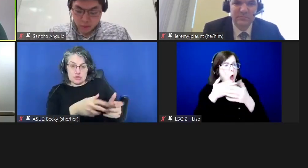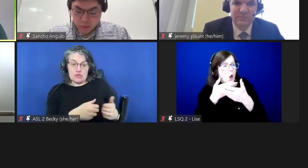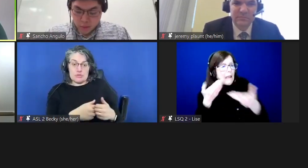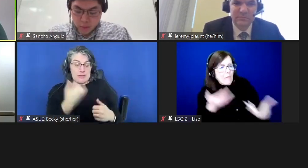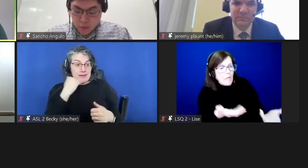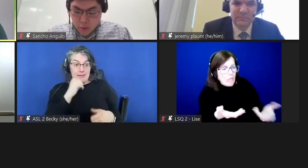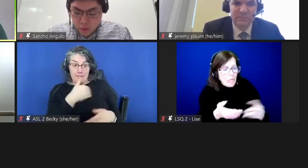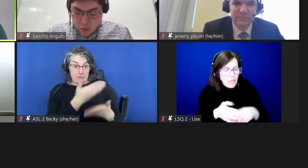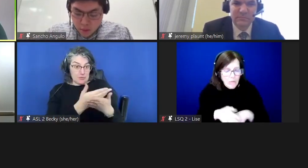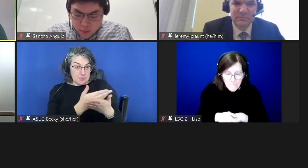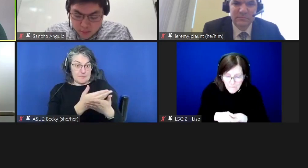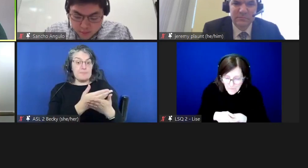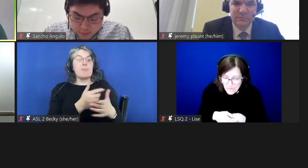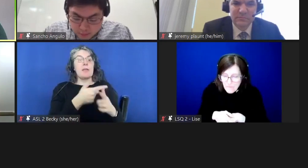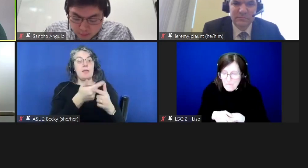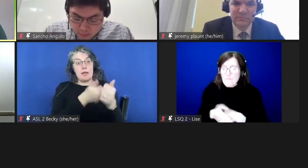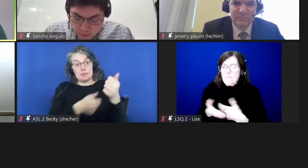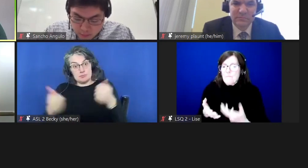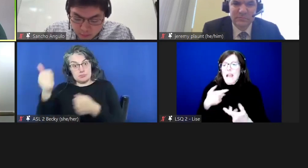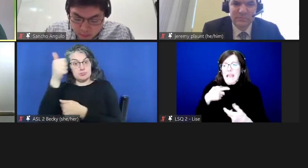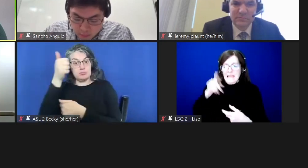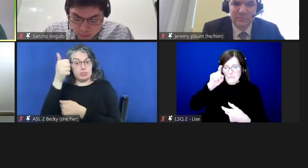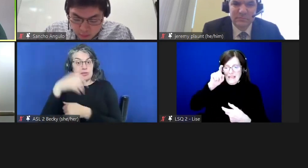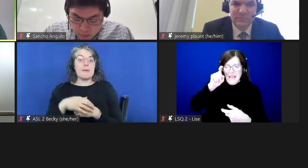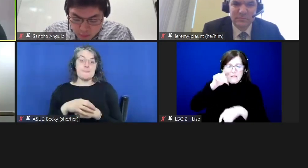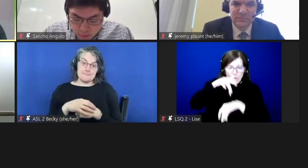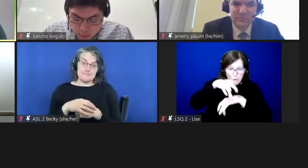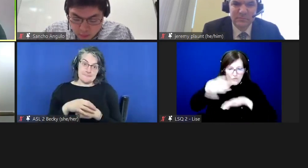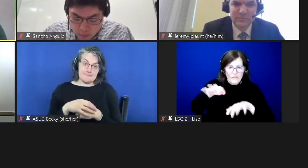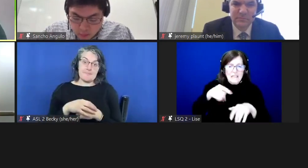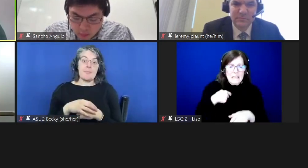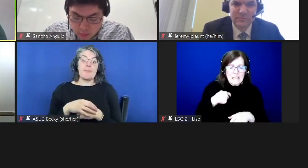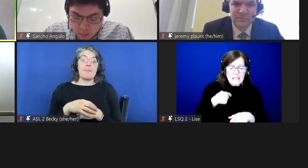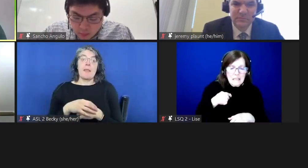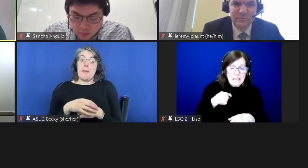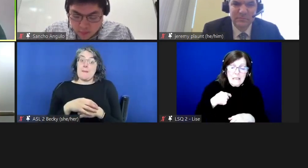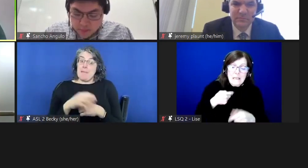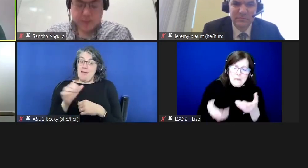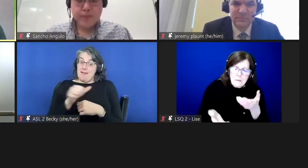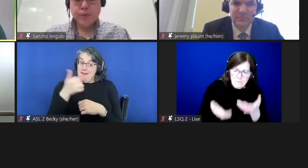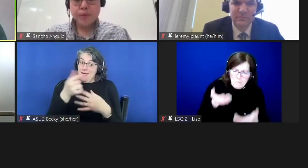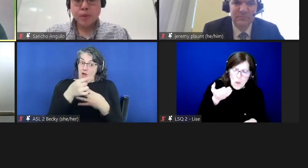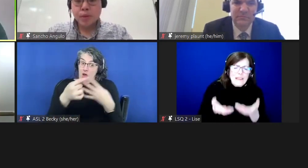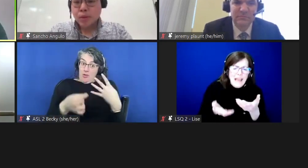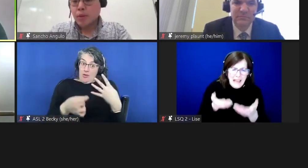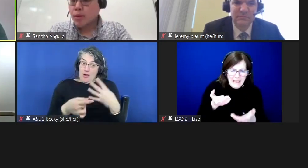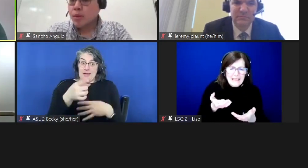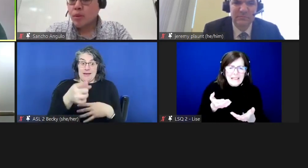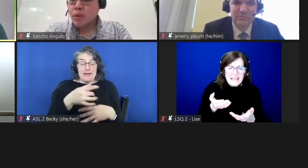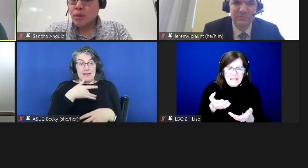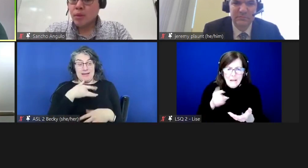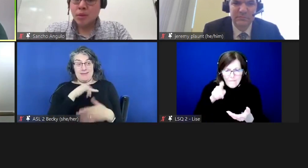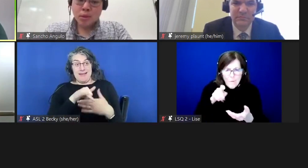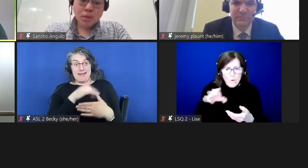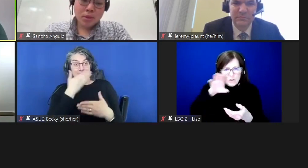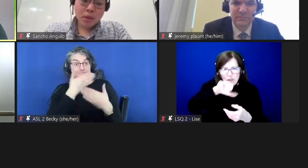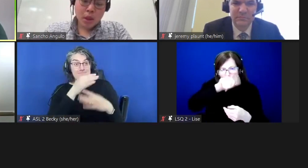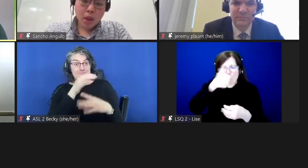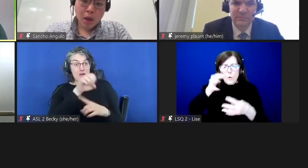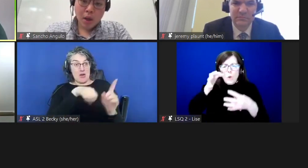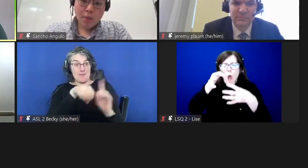selon ma propre expérience, eh bien, peut-être qu'il faut chercher d'autres options.